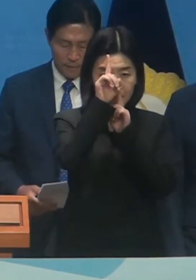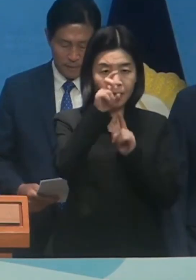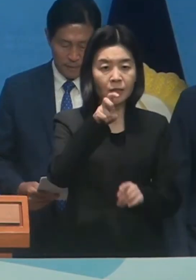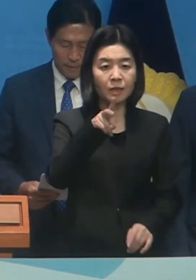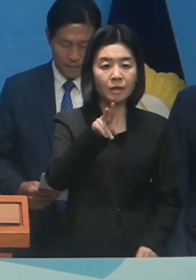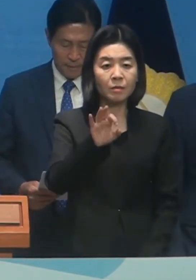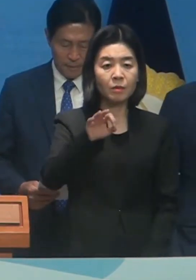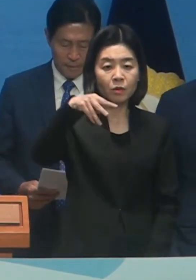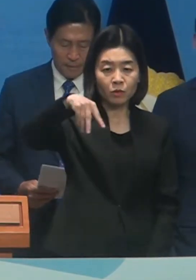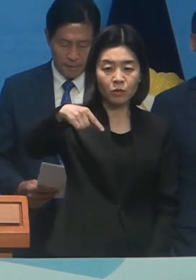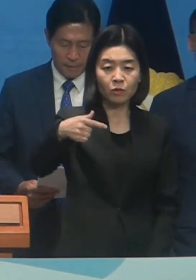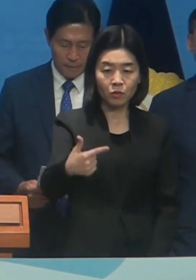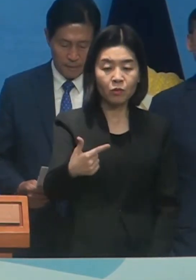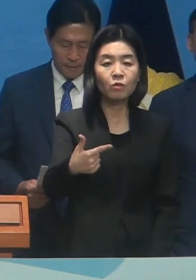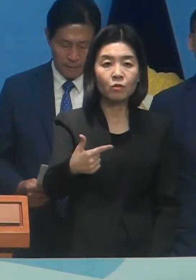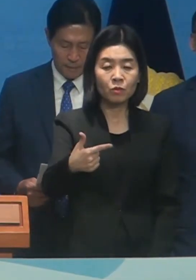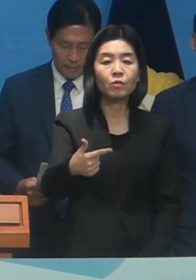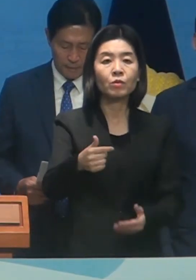이명순 선생님 오셨습니다.